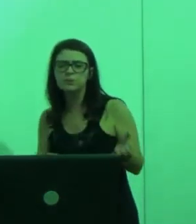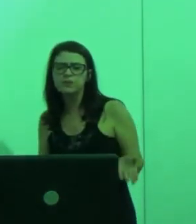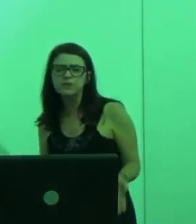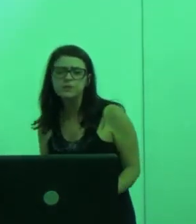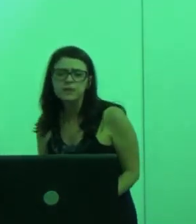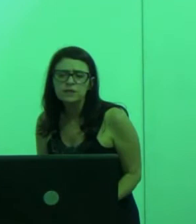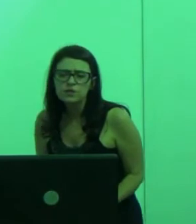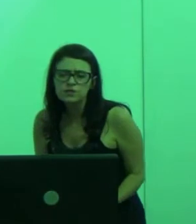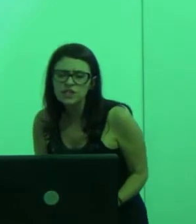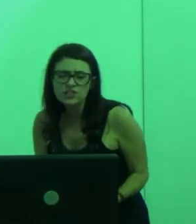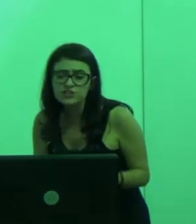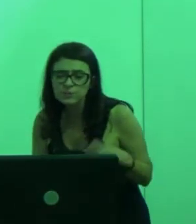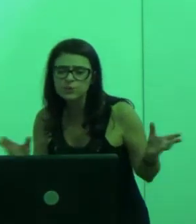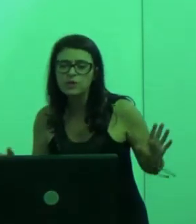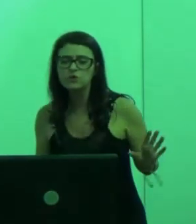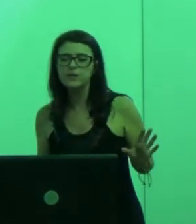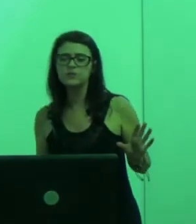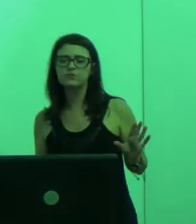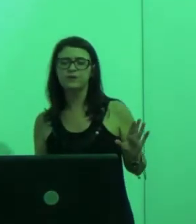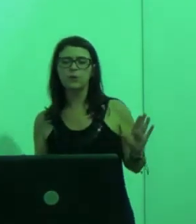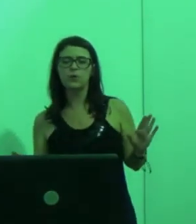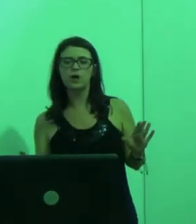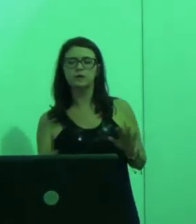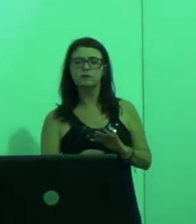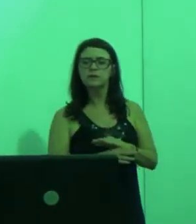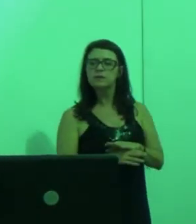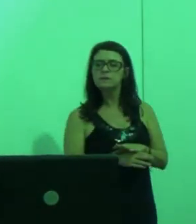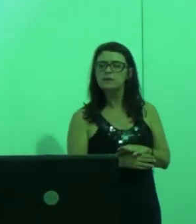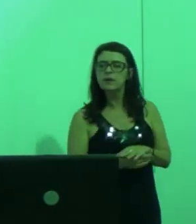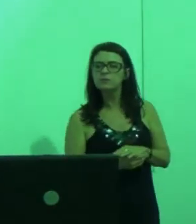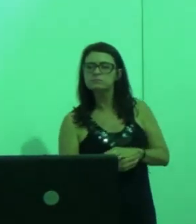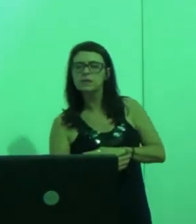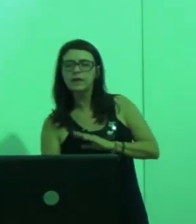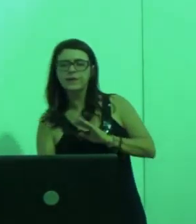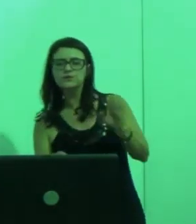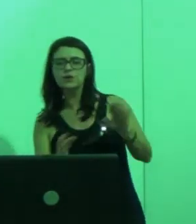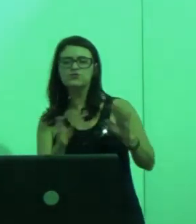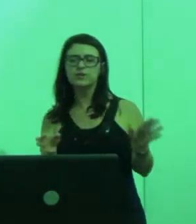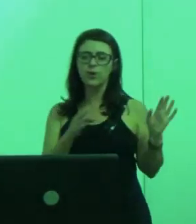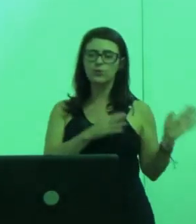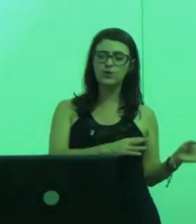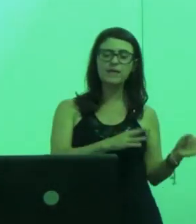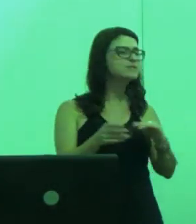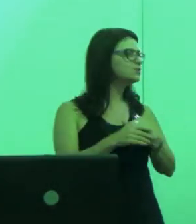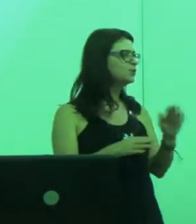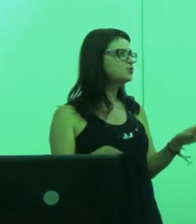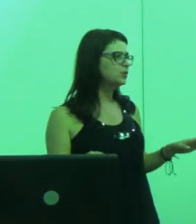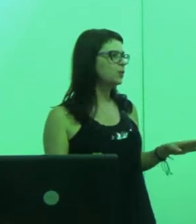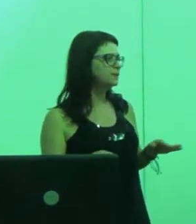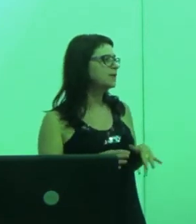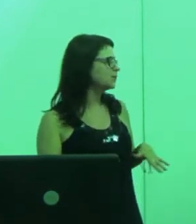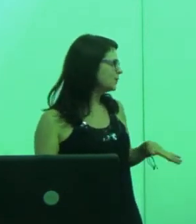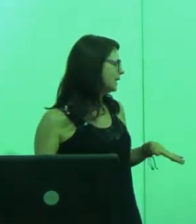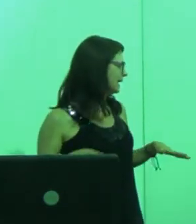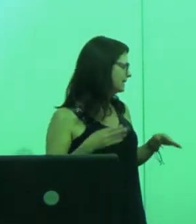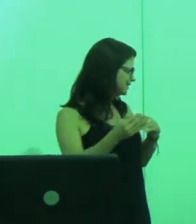suprimir. E ela já tinha muito caos para resolver, concorda? Então, é, eu só não tirei o concordo, mas eu só não tirei o comentário para ela pagar. Então a